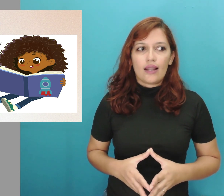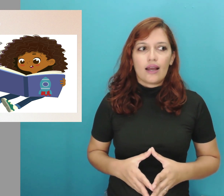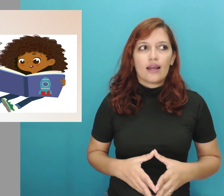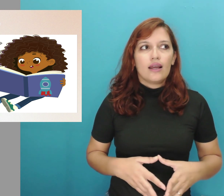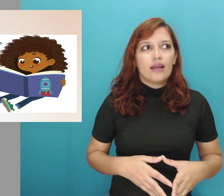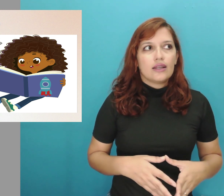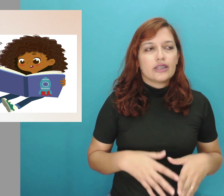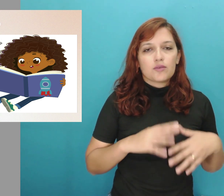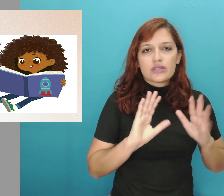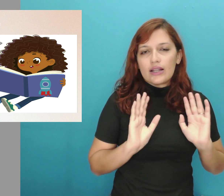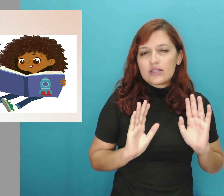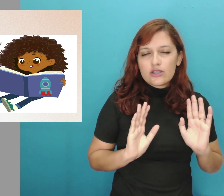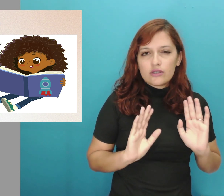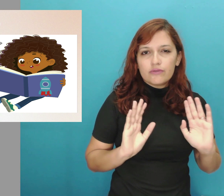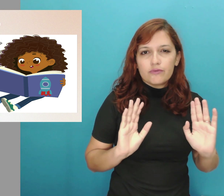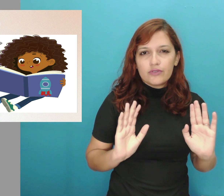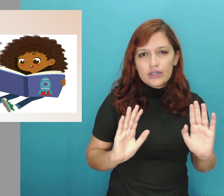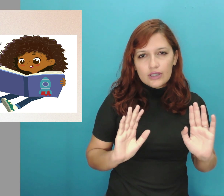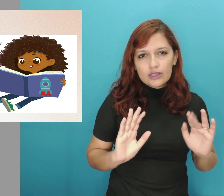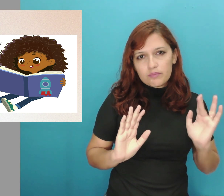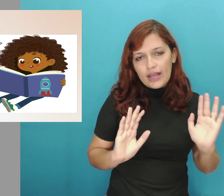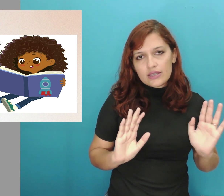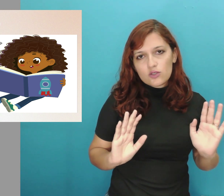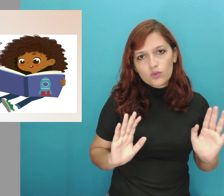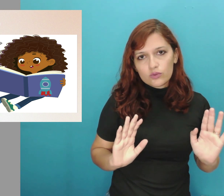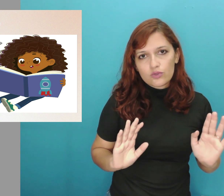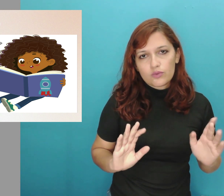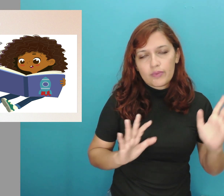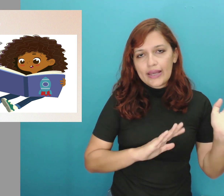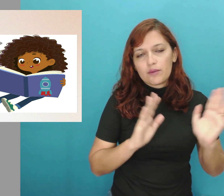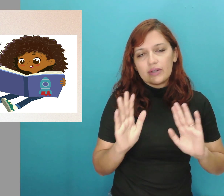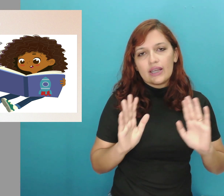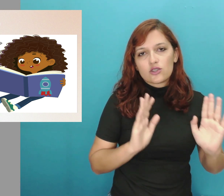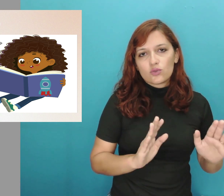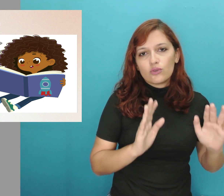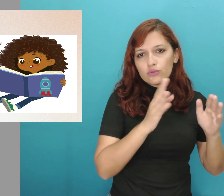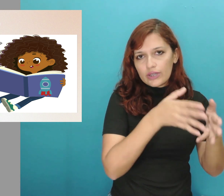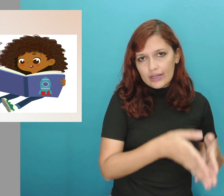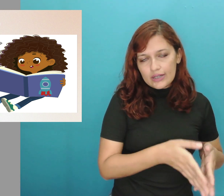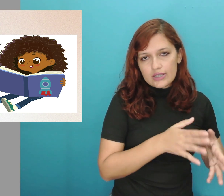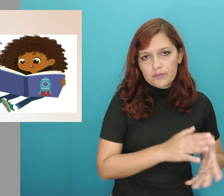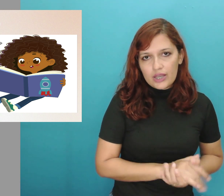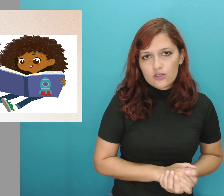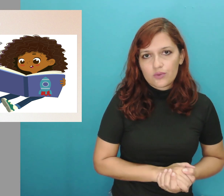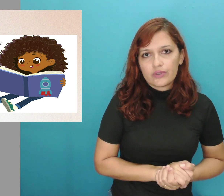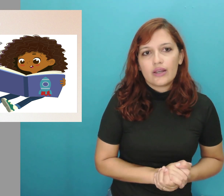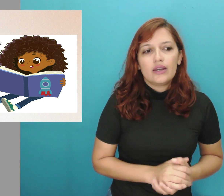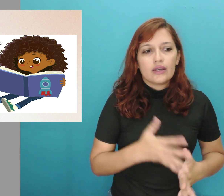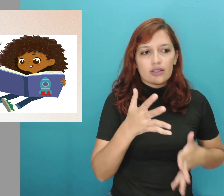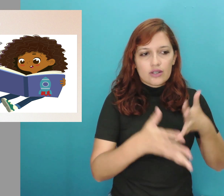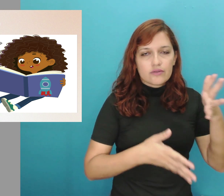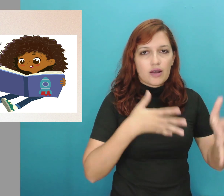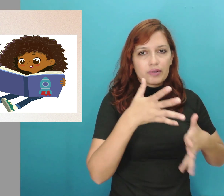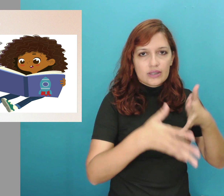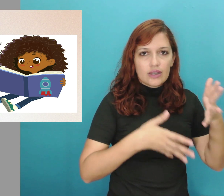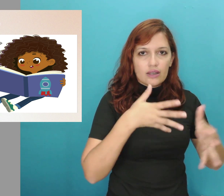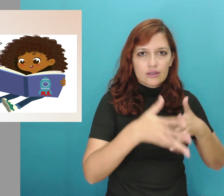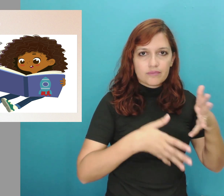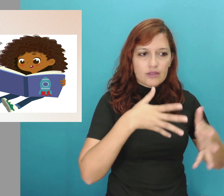ela, digamos que ela seja filha de pais surdos, o pai e a mãe é surdo e a criança também é surda. Então eles vão aprender, vão